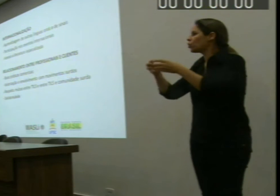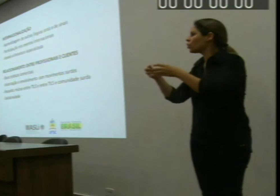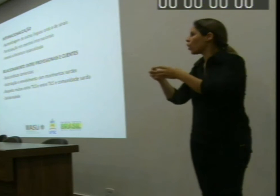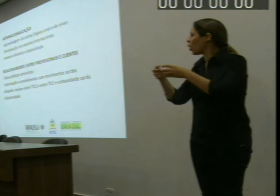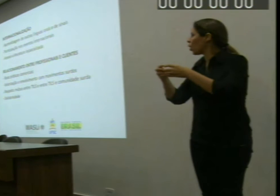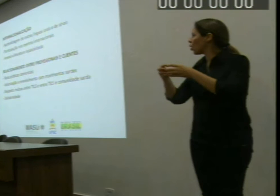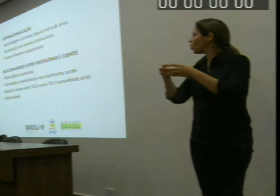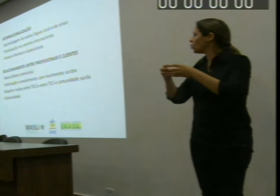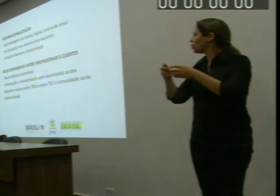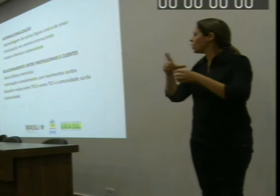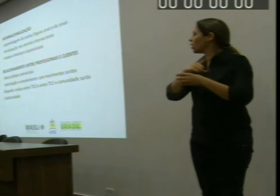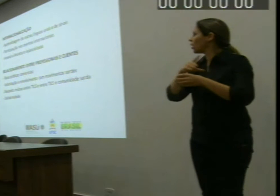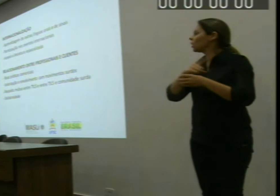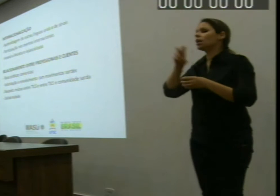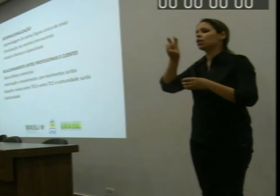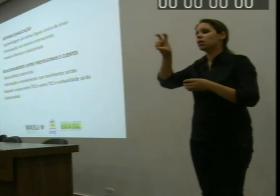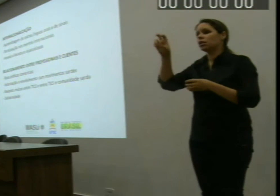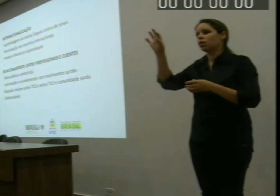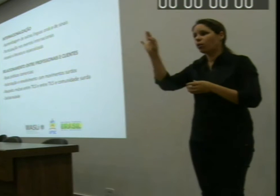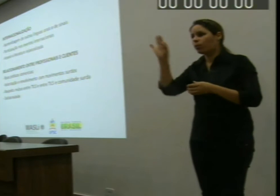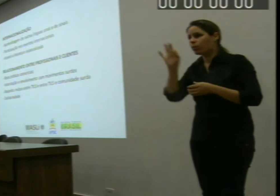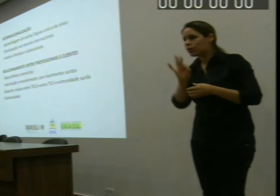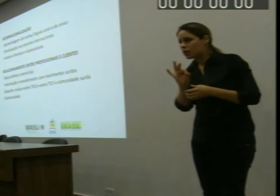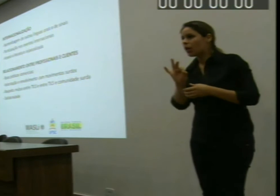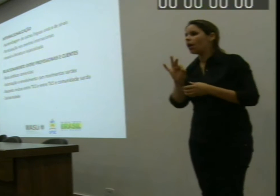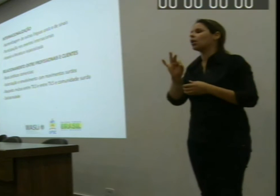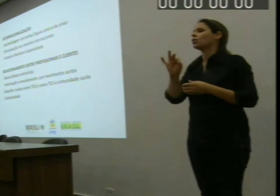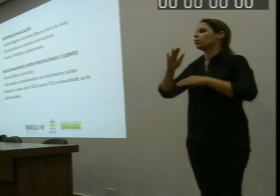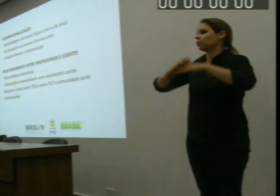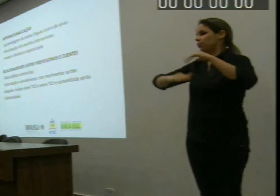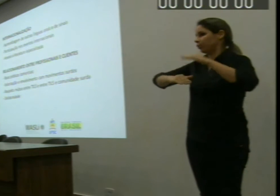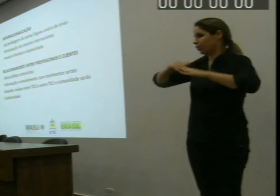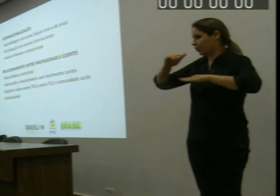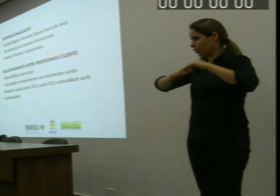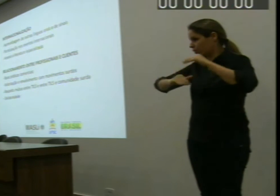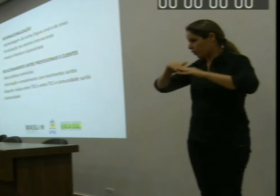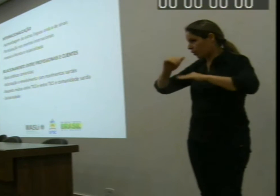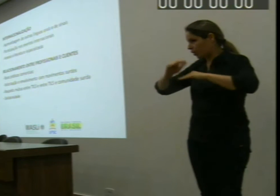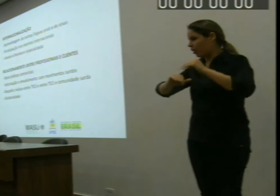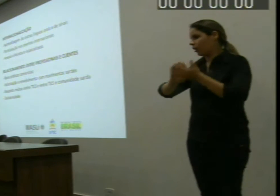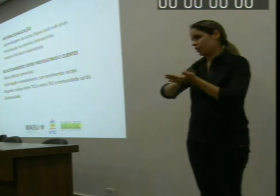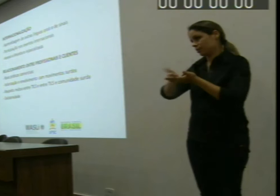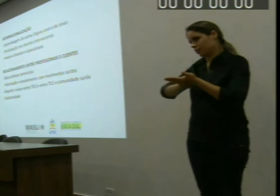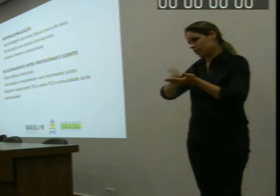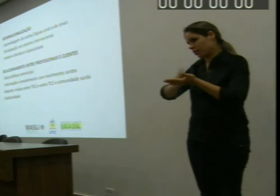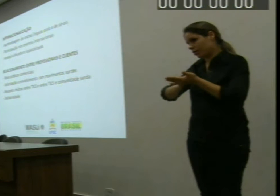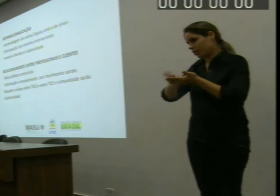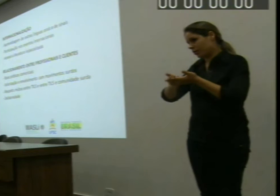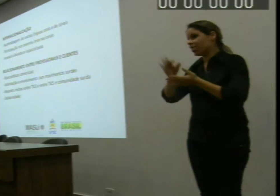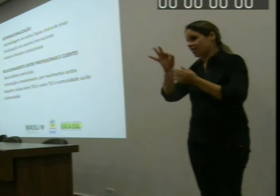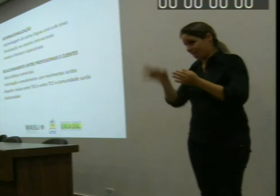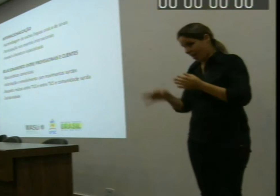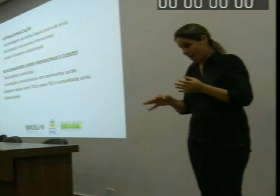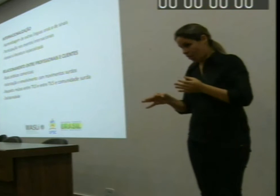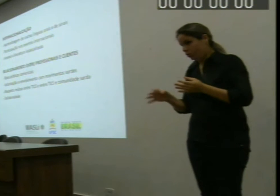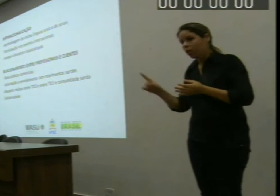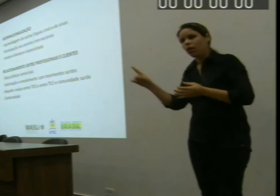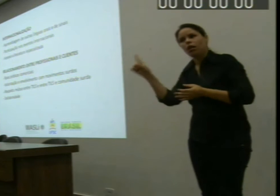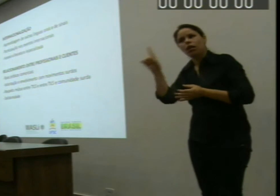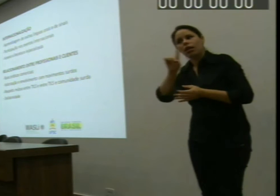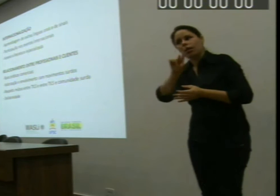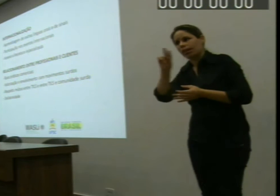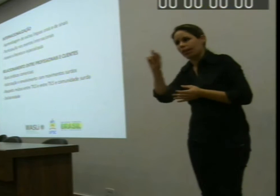5% de servidores correto capacitados em Libras correto não ele diz